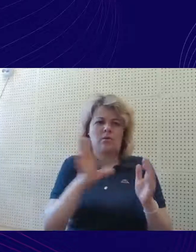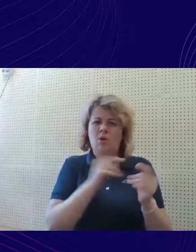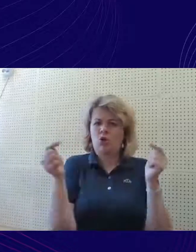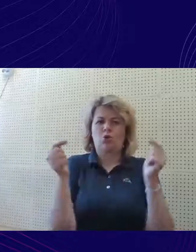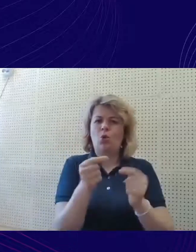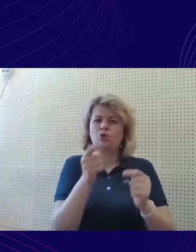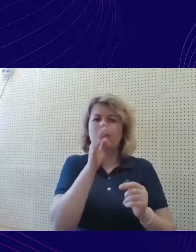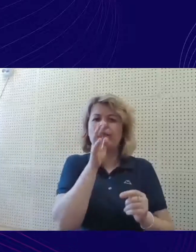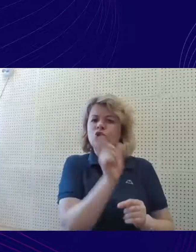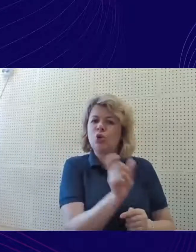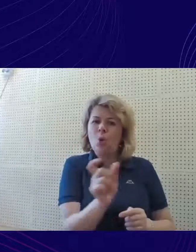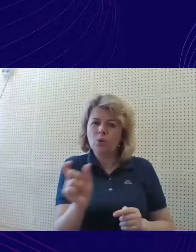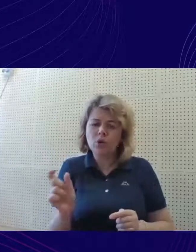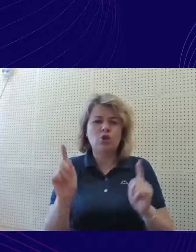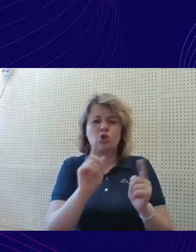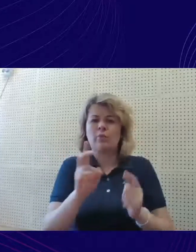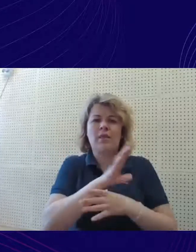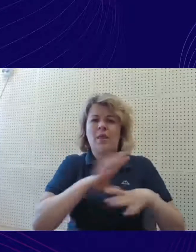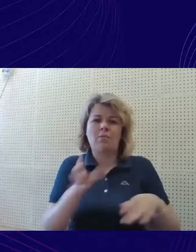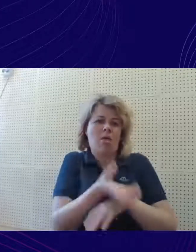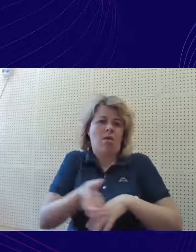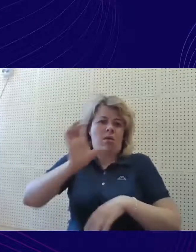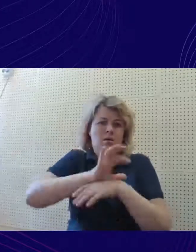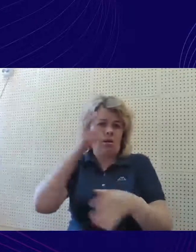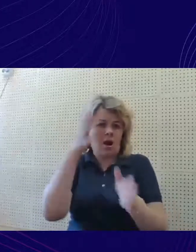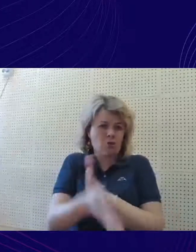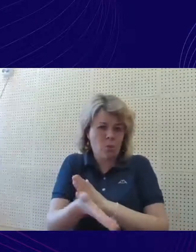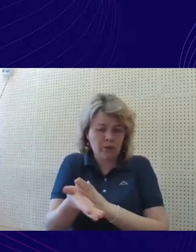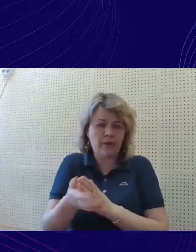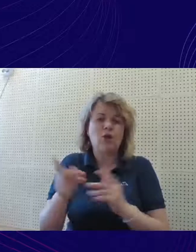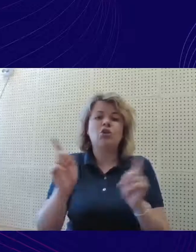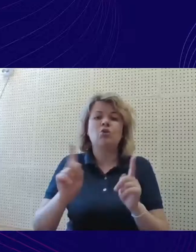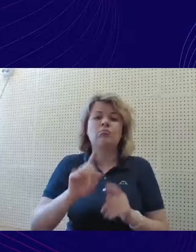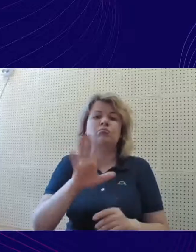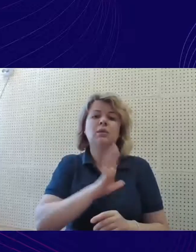никакого перерасхода, чтобы была